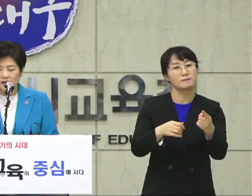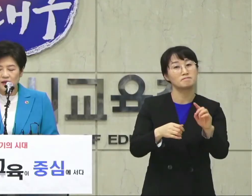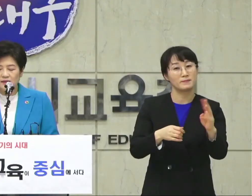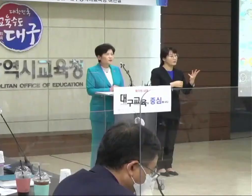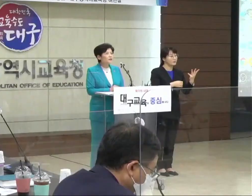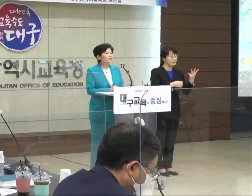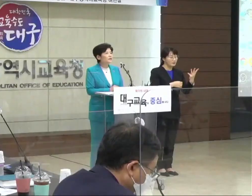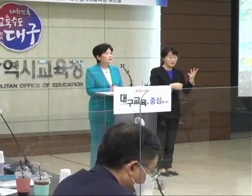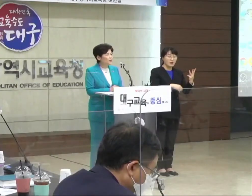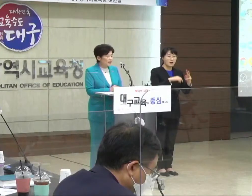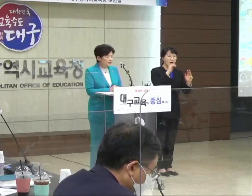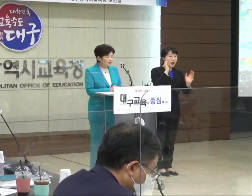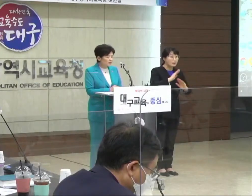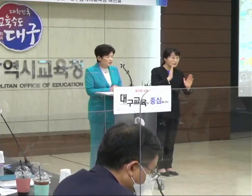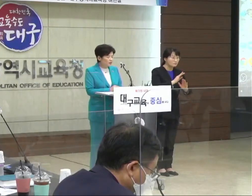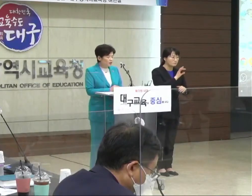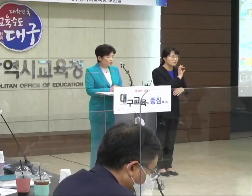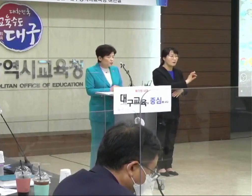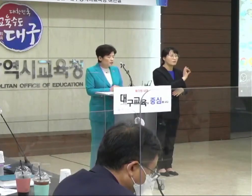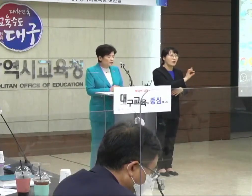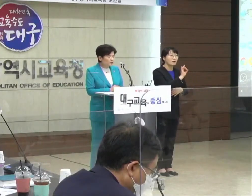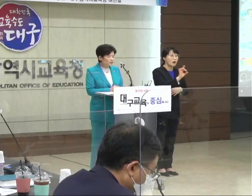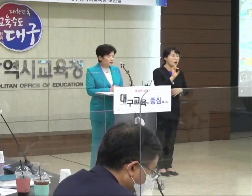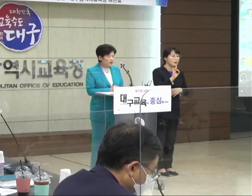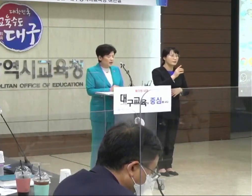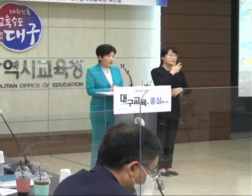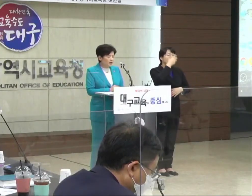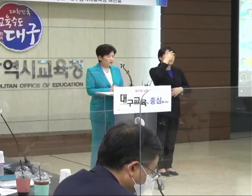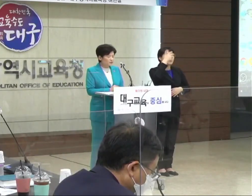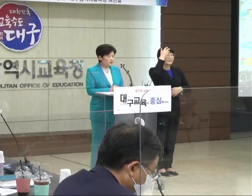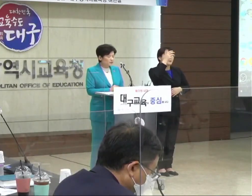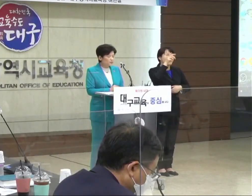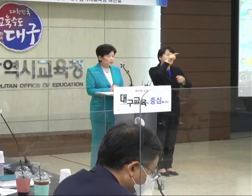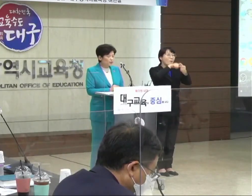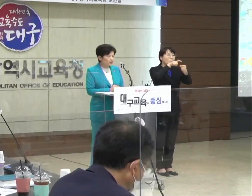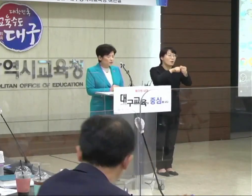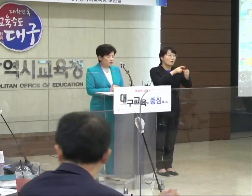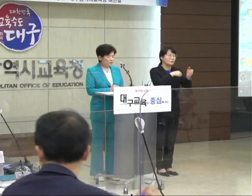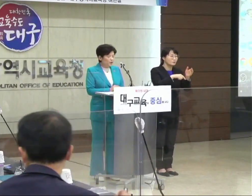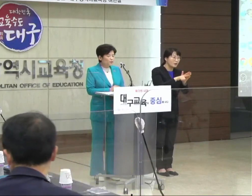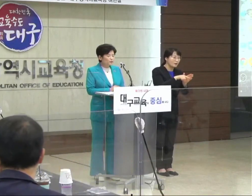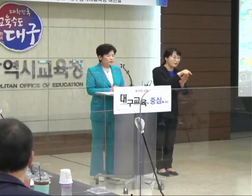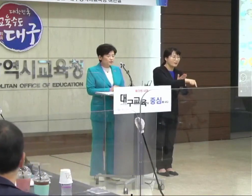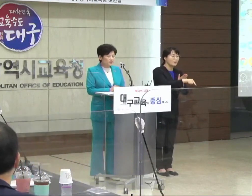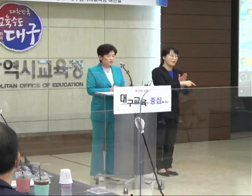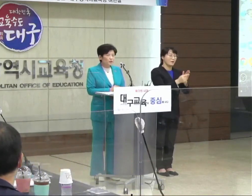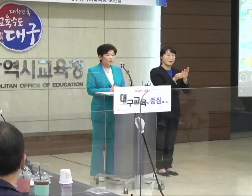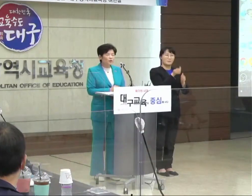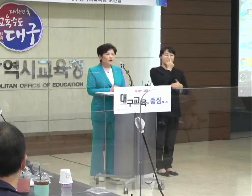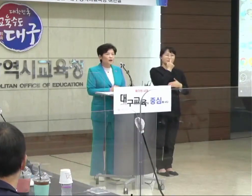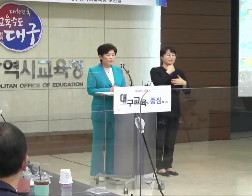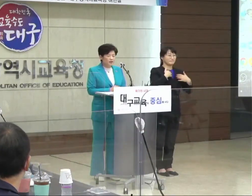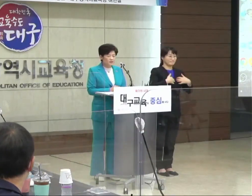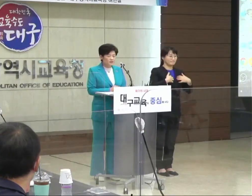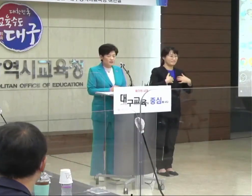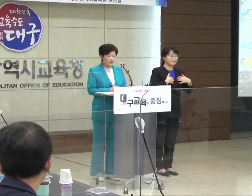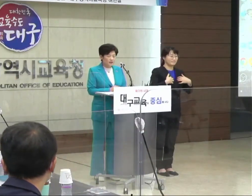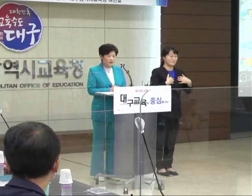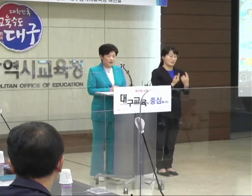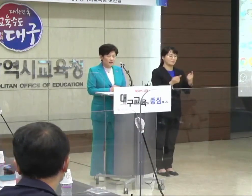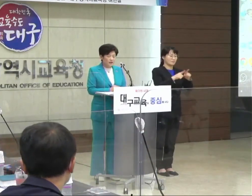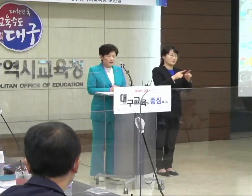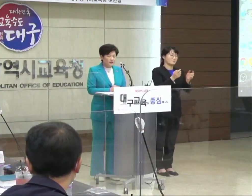있습니다. 학생들이 저마다의 꿈을 키우는데 즐거움으로 배움으로 즐겁고